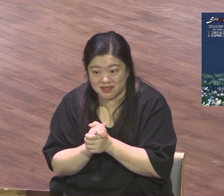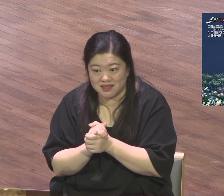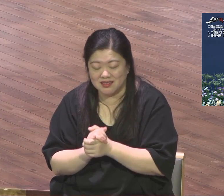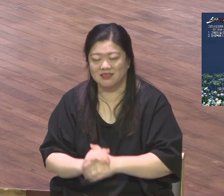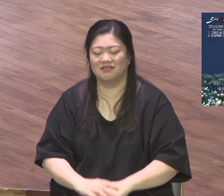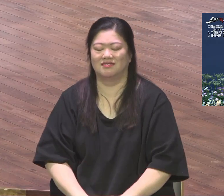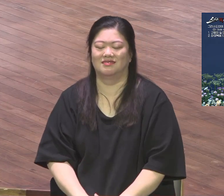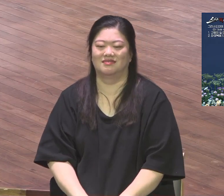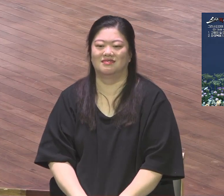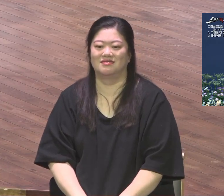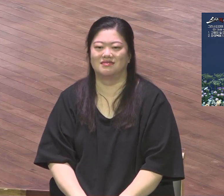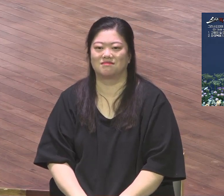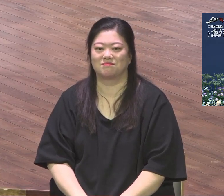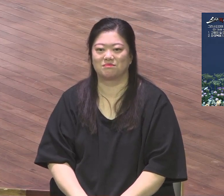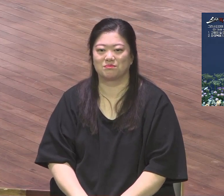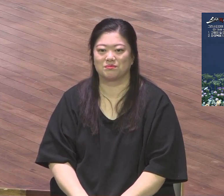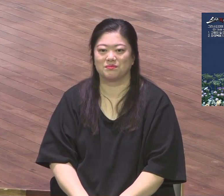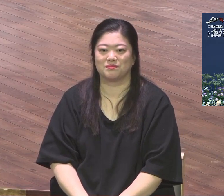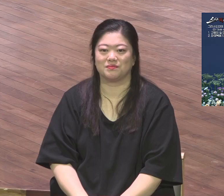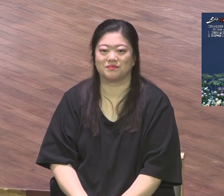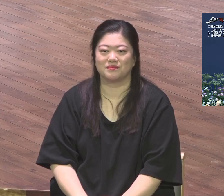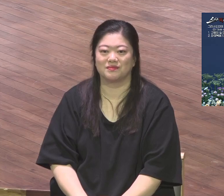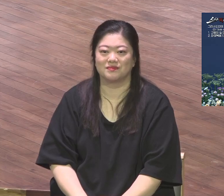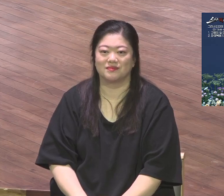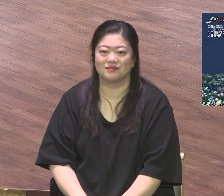성도 여러분,